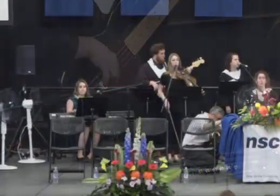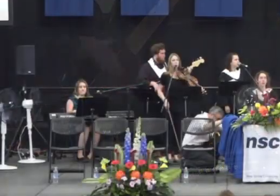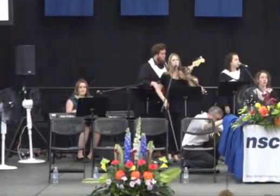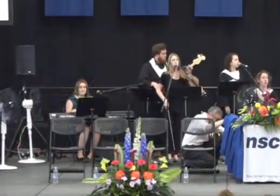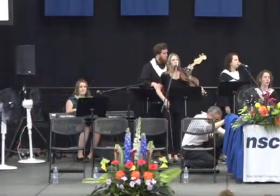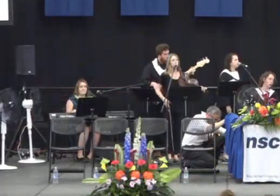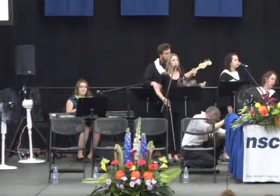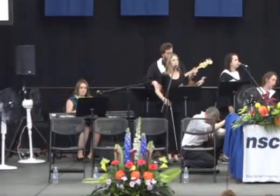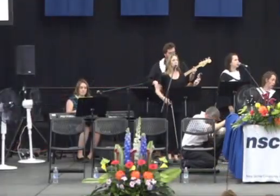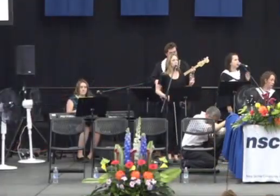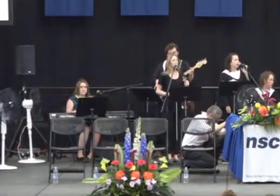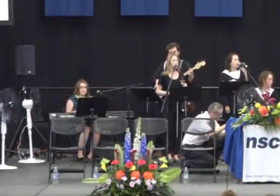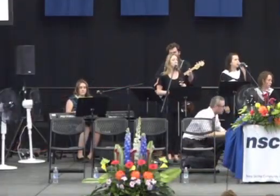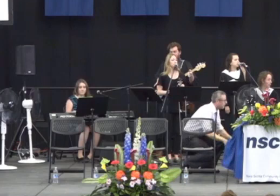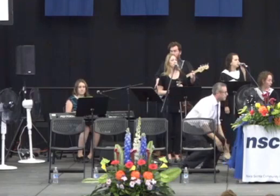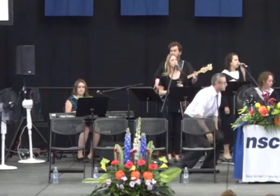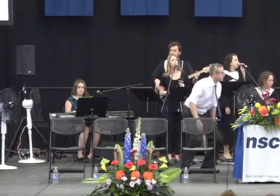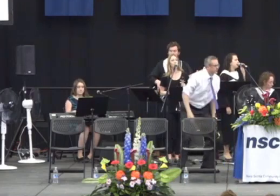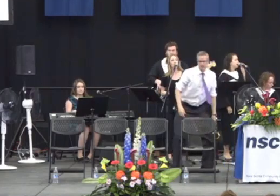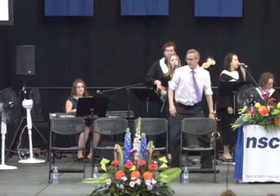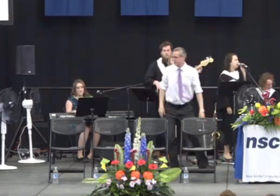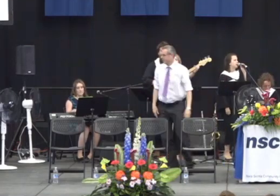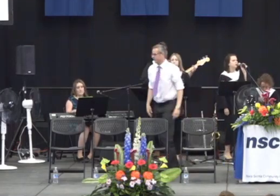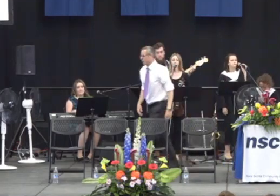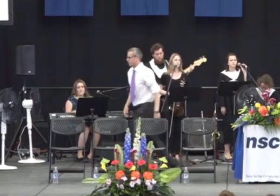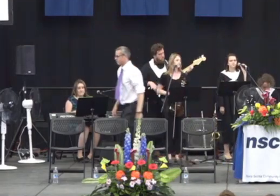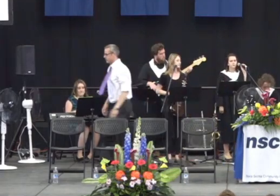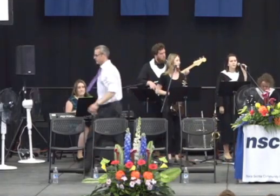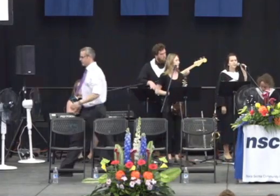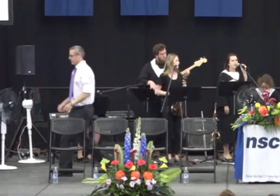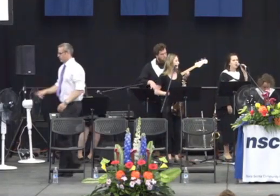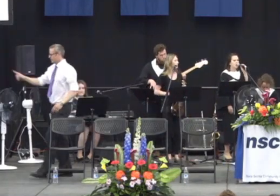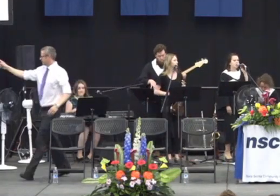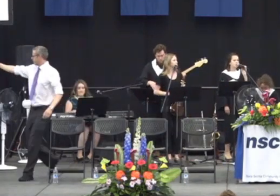Quisiera tantas cosas más, quisiera